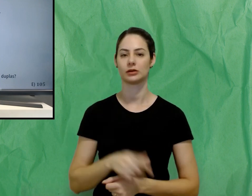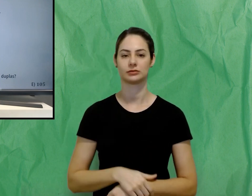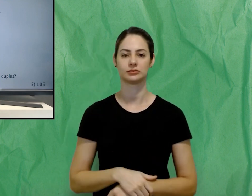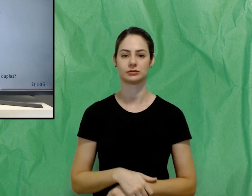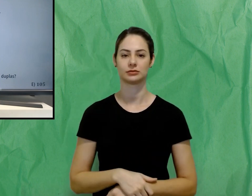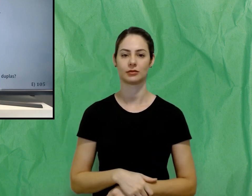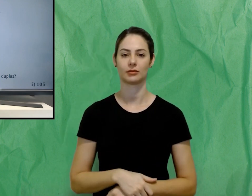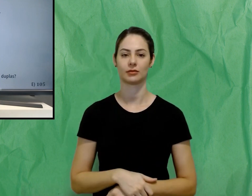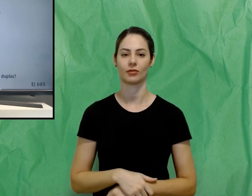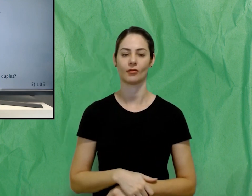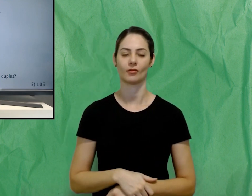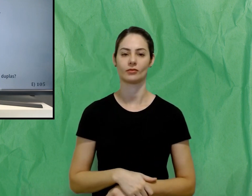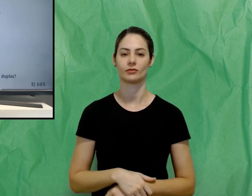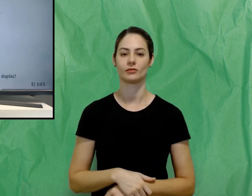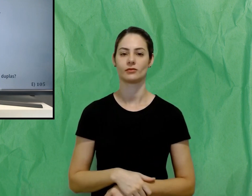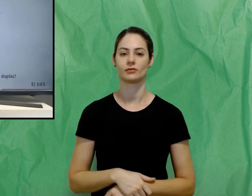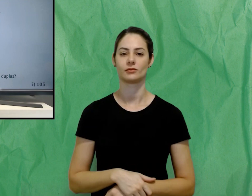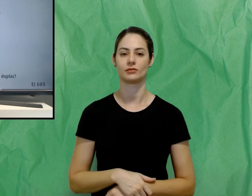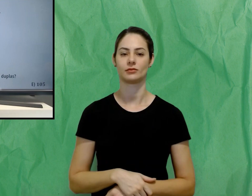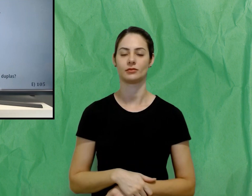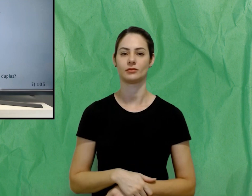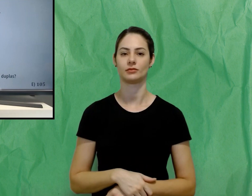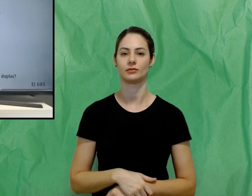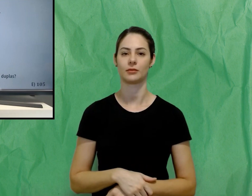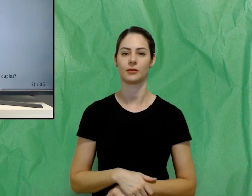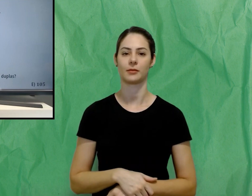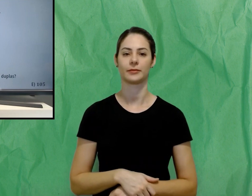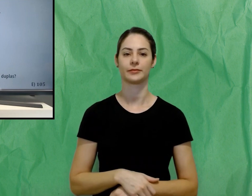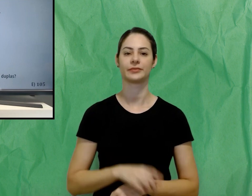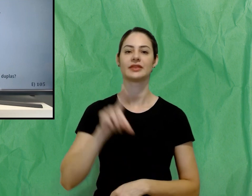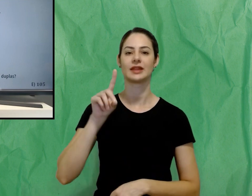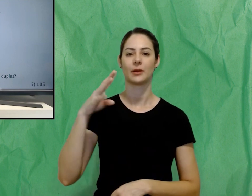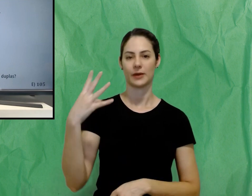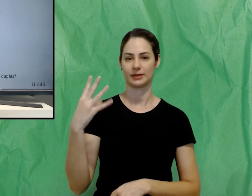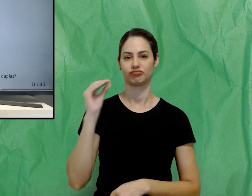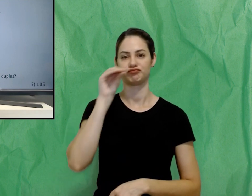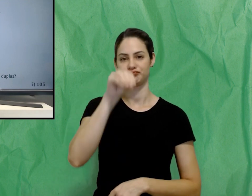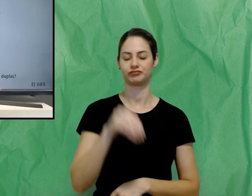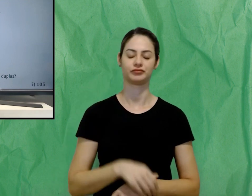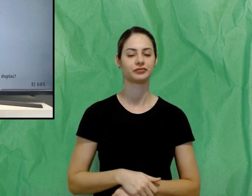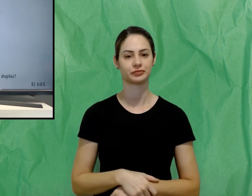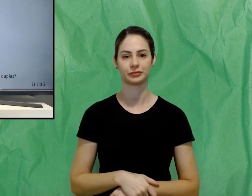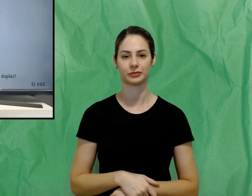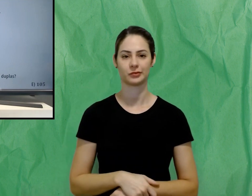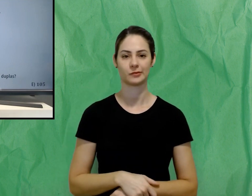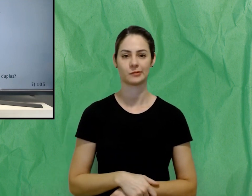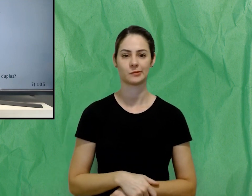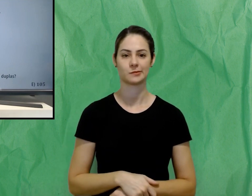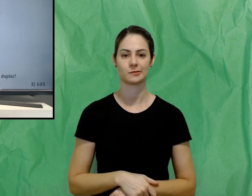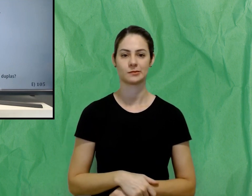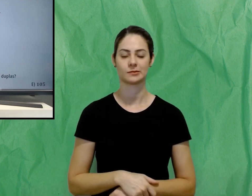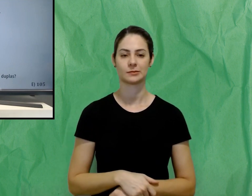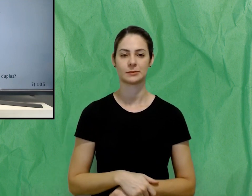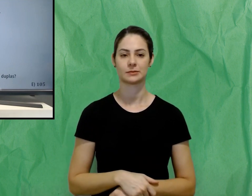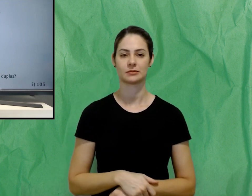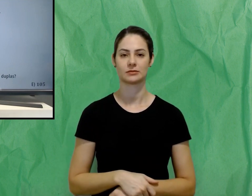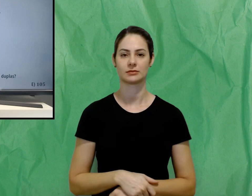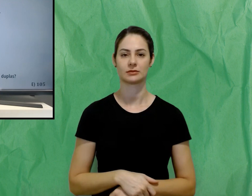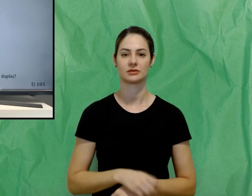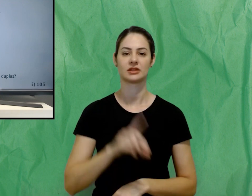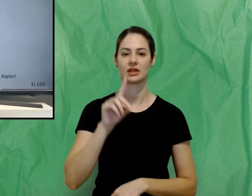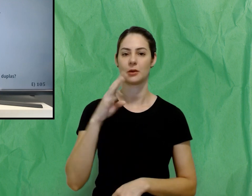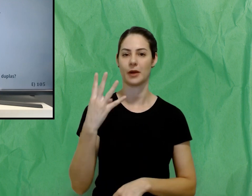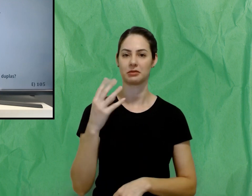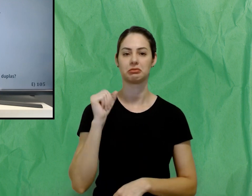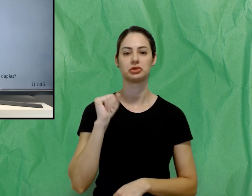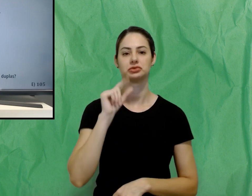queira colocar D4 para entrar. Veja só, D4, ele pode entrar